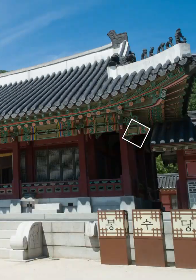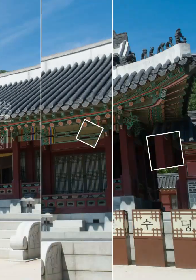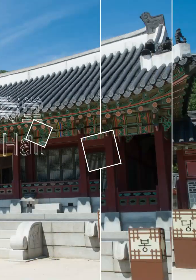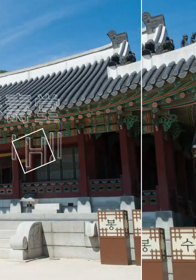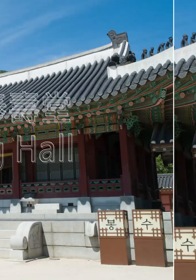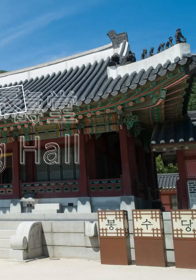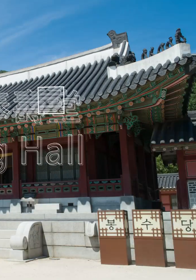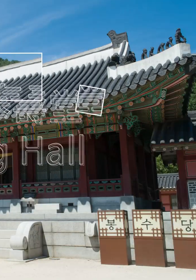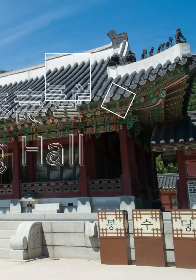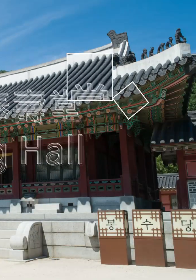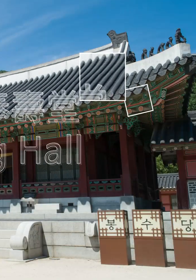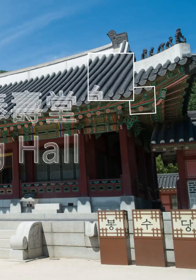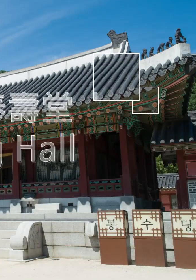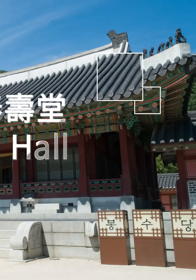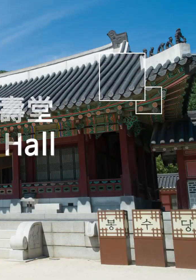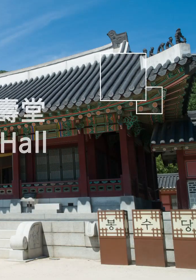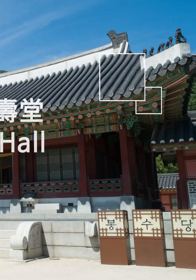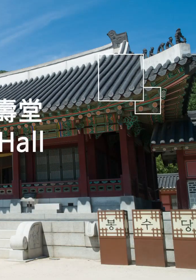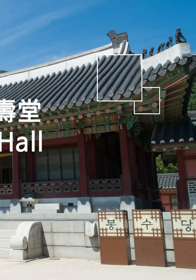봉수당